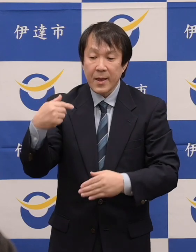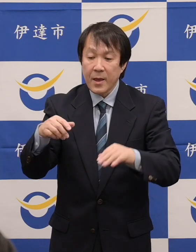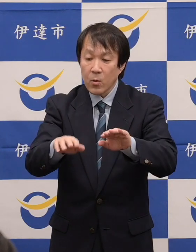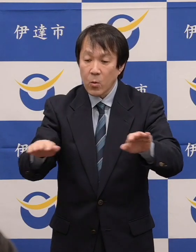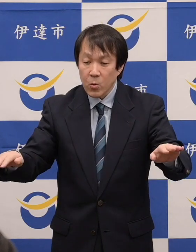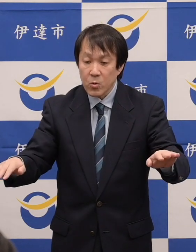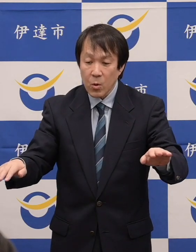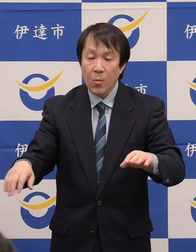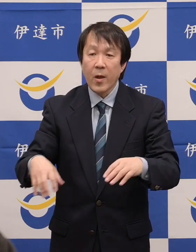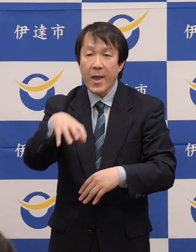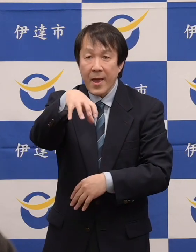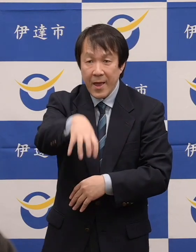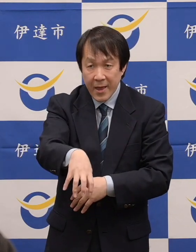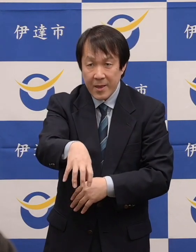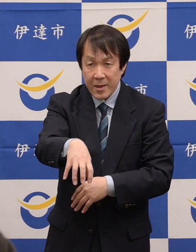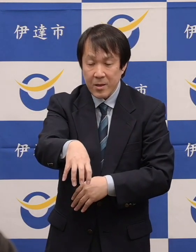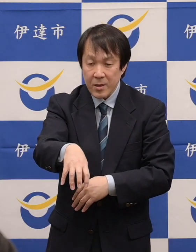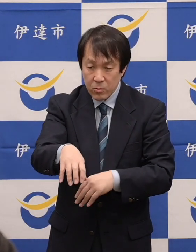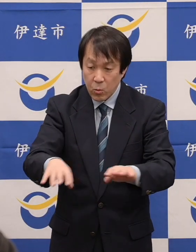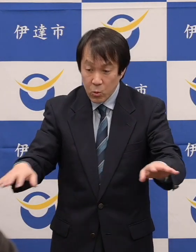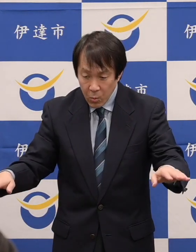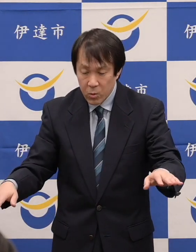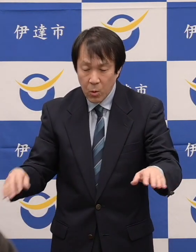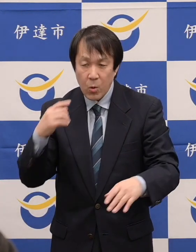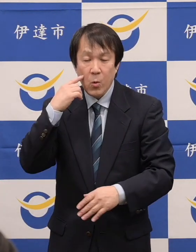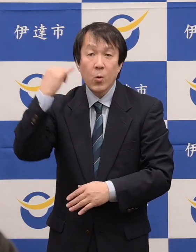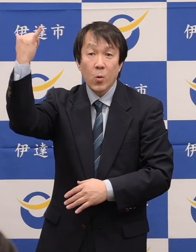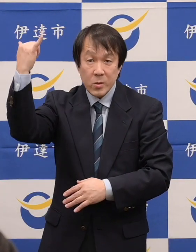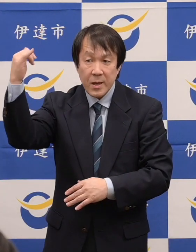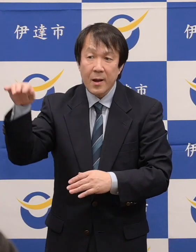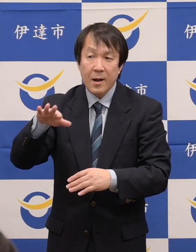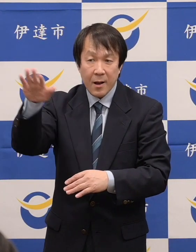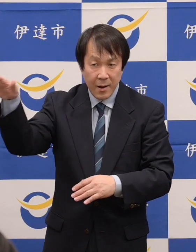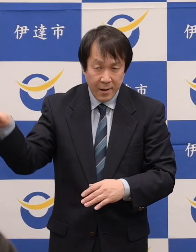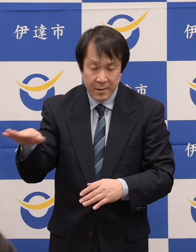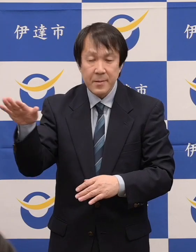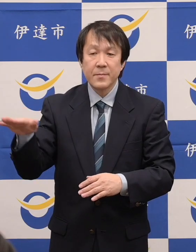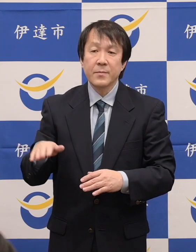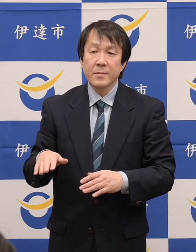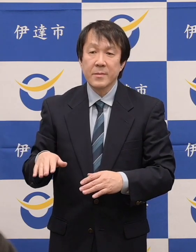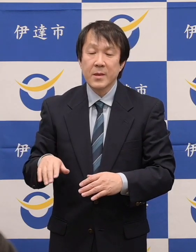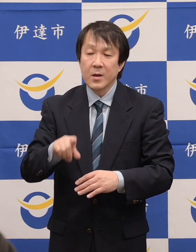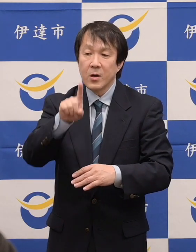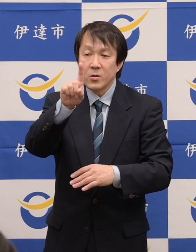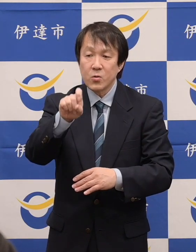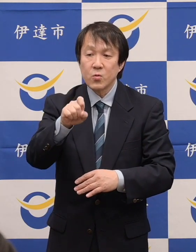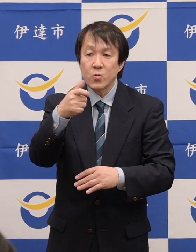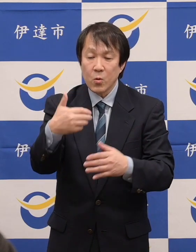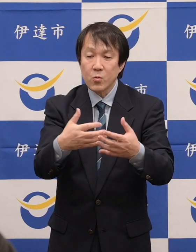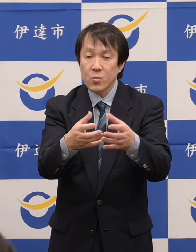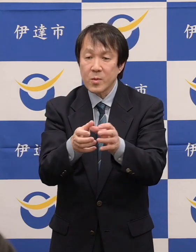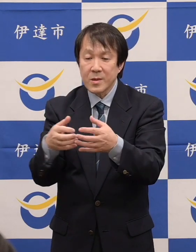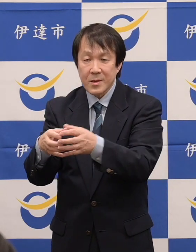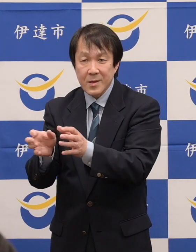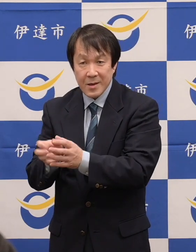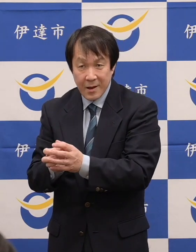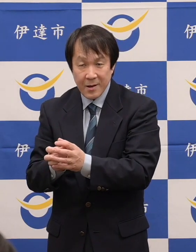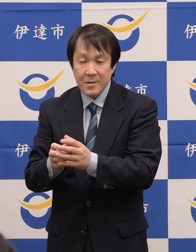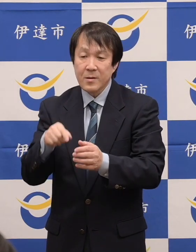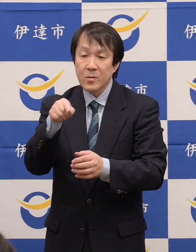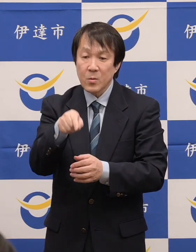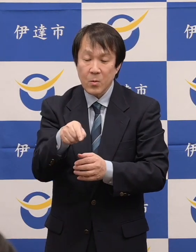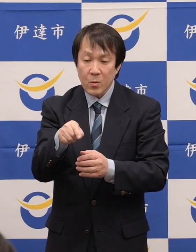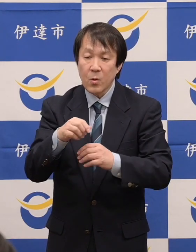子どもたちとその保護者、園児と保護者ですね、が16組48名がこ